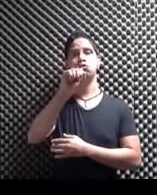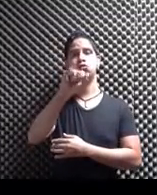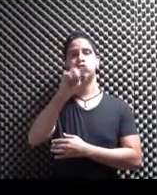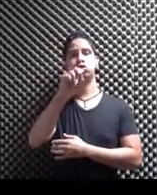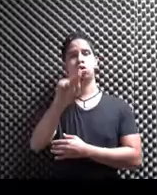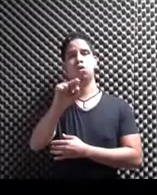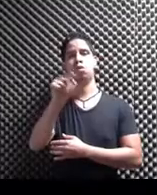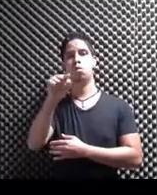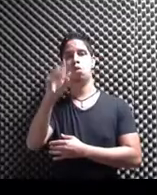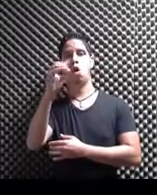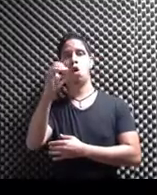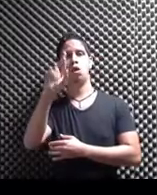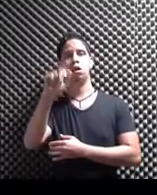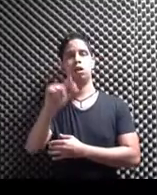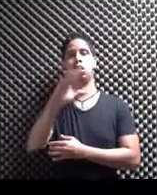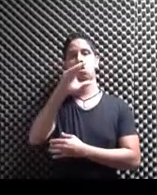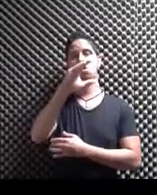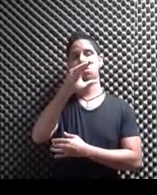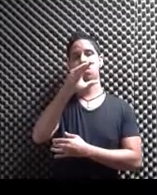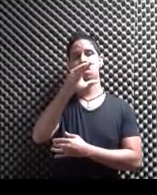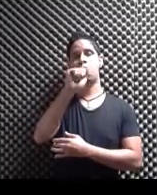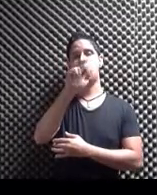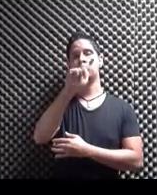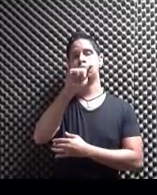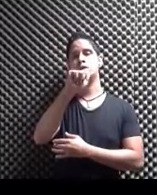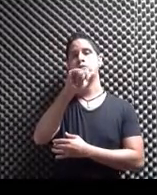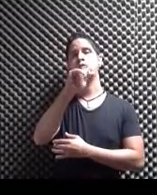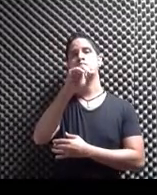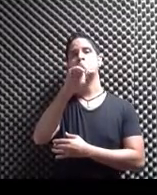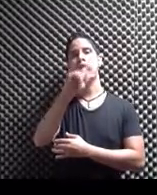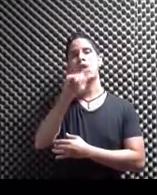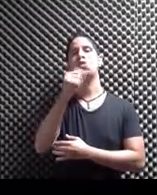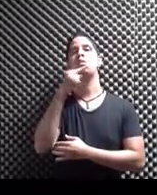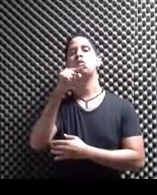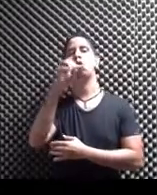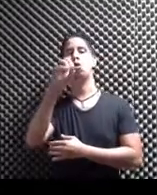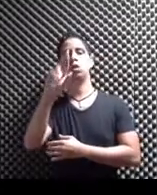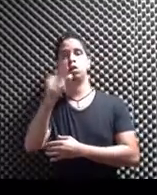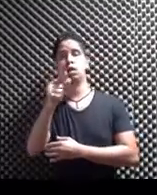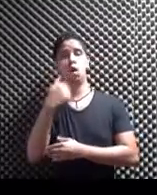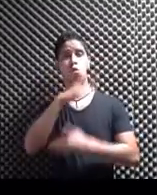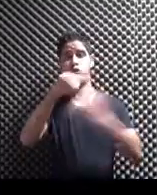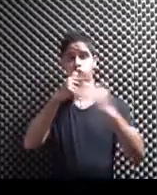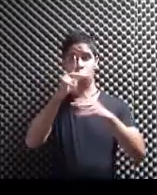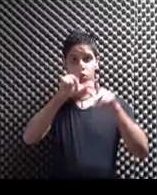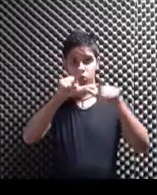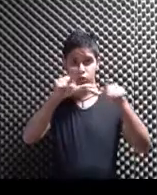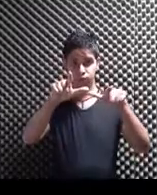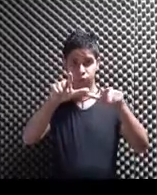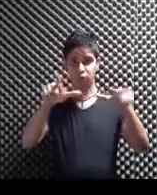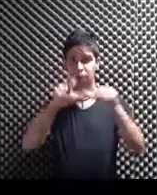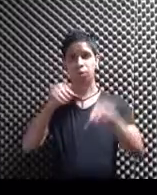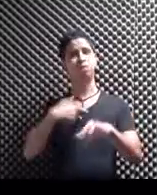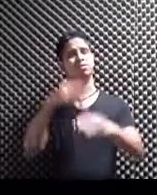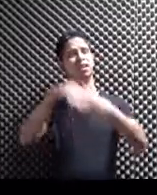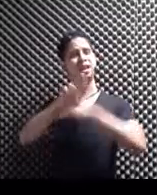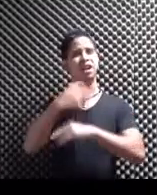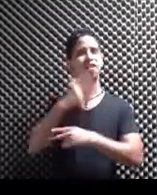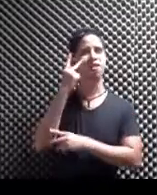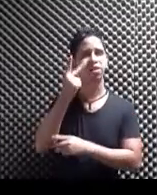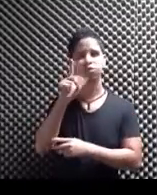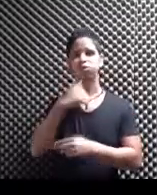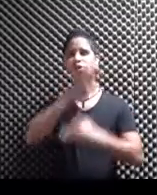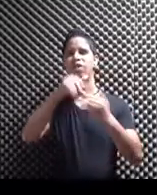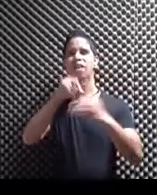.org o por PRpop.org. Por todos lados, usted puede entrar y nos va a encontrar. excusa para no vernos. Son unos presentados